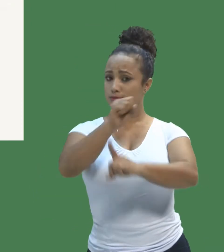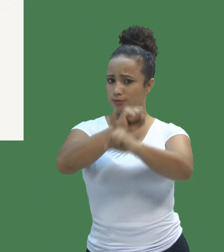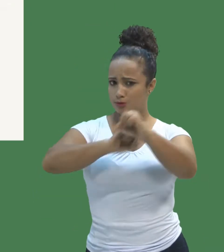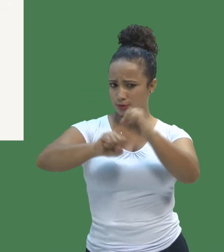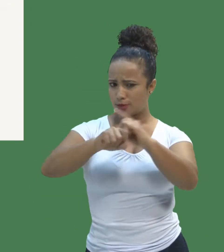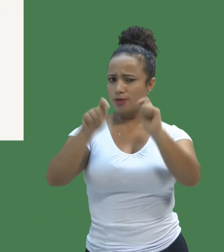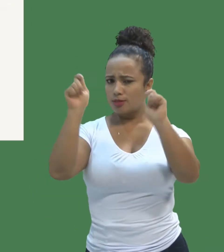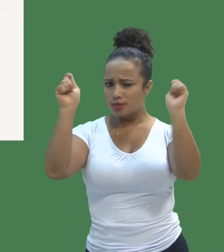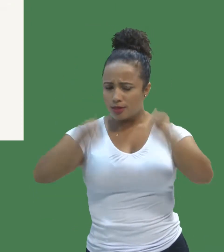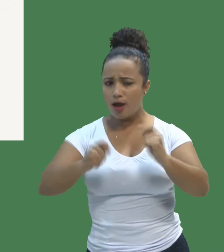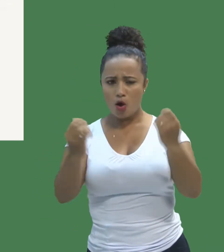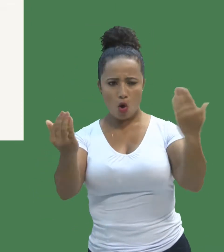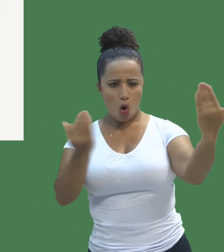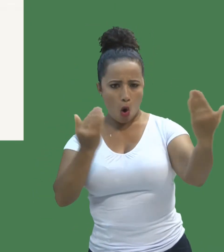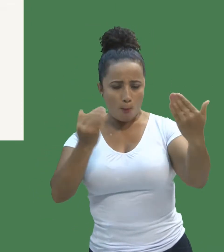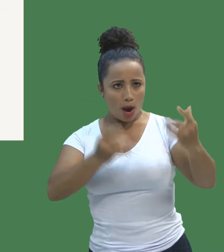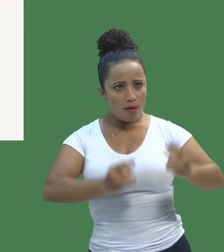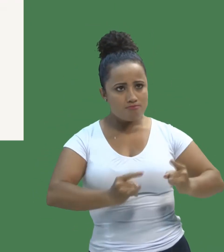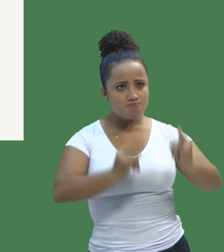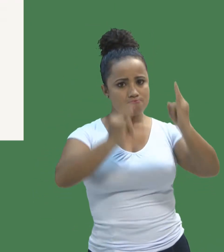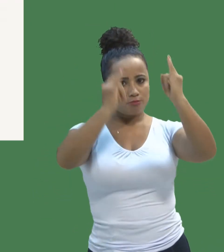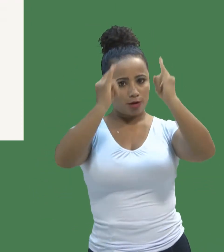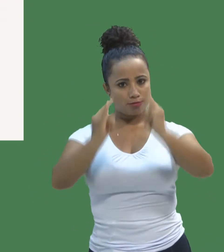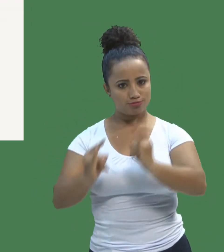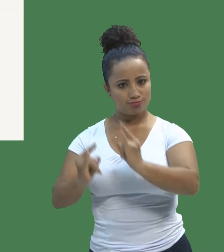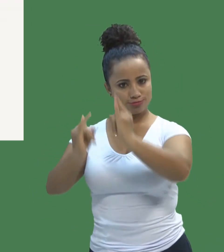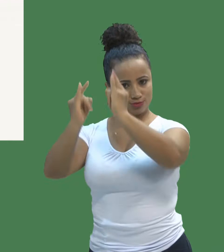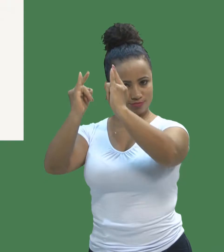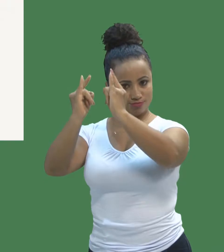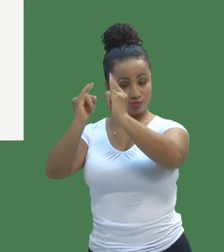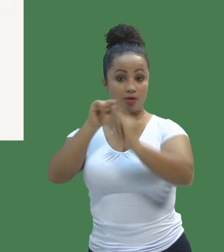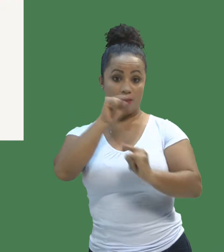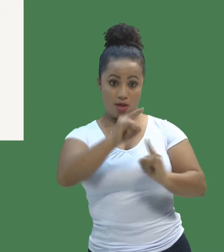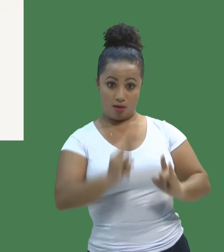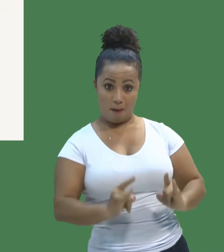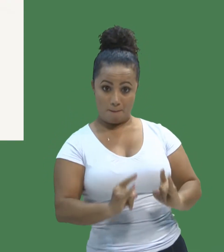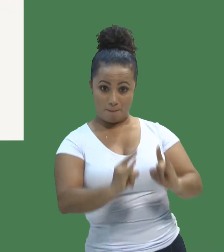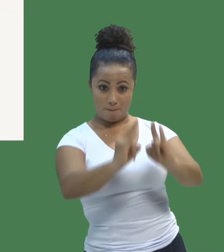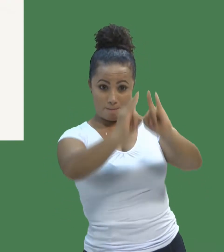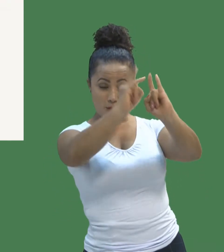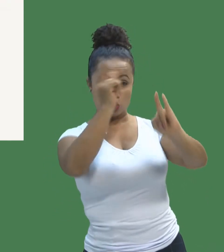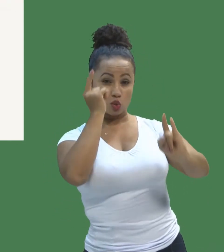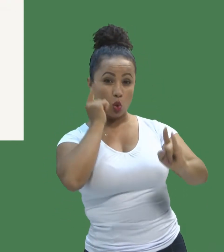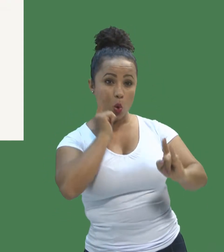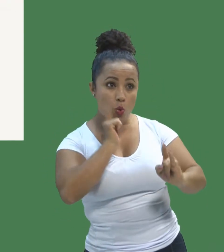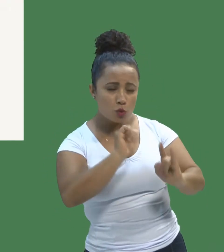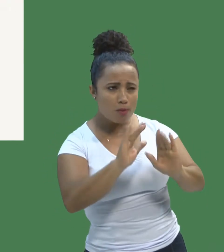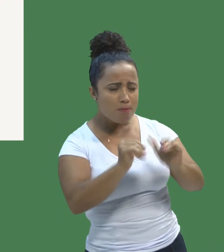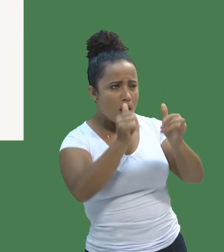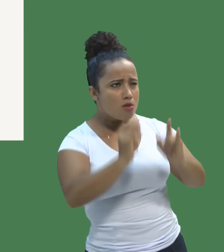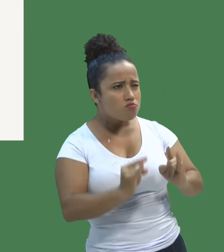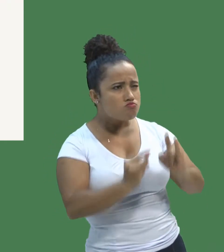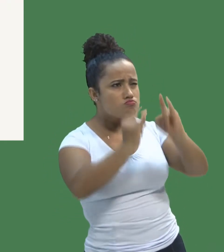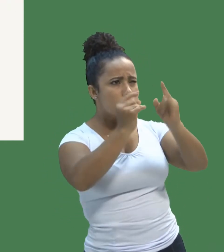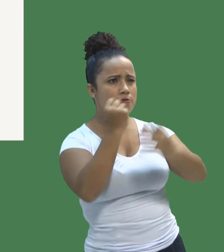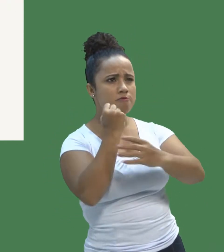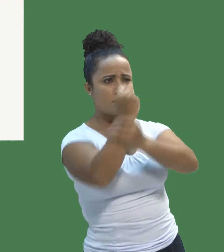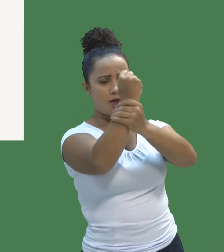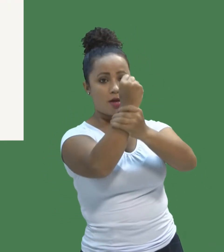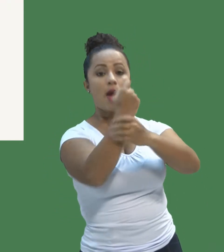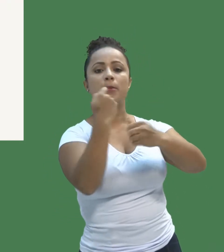Uma sociedade pode ser comparada a um edifício que, para